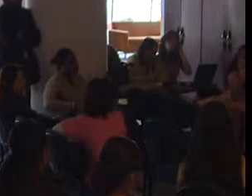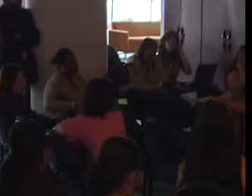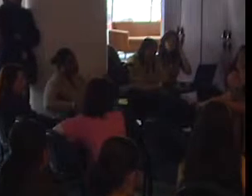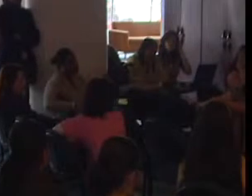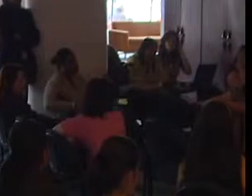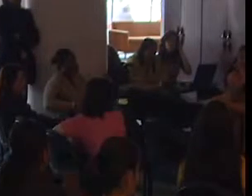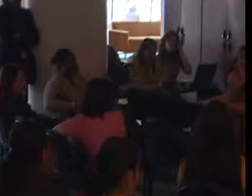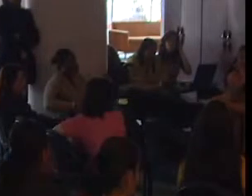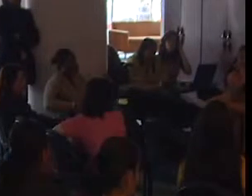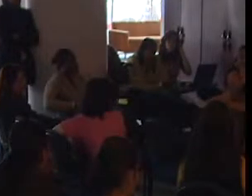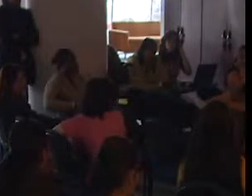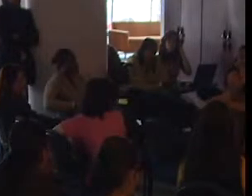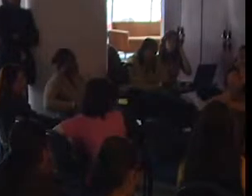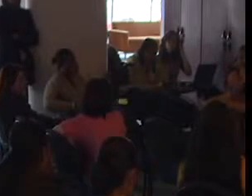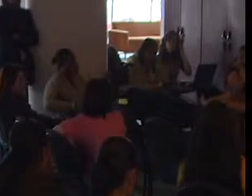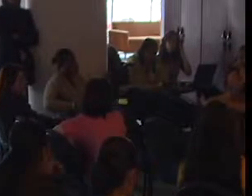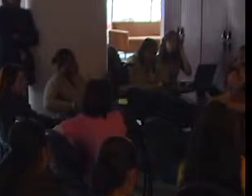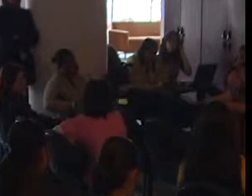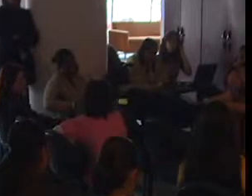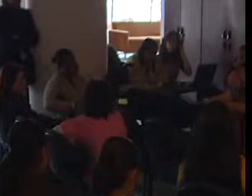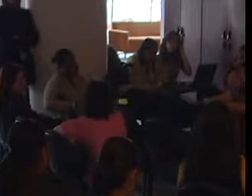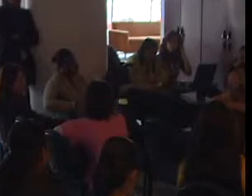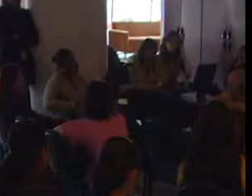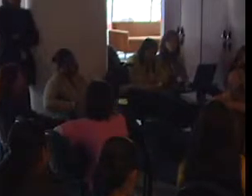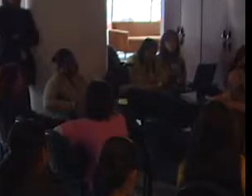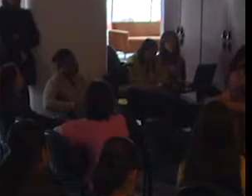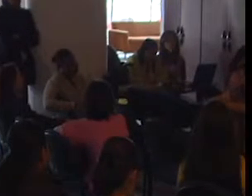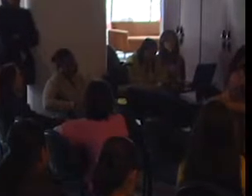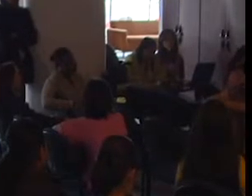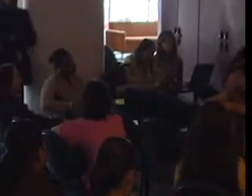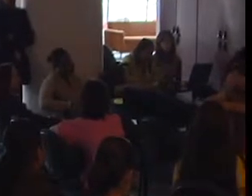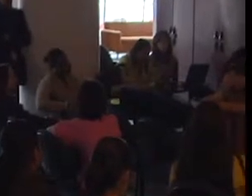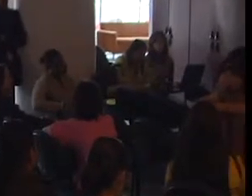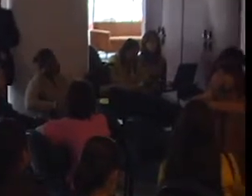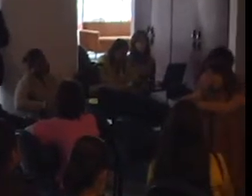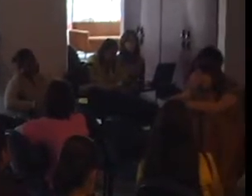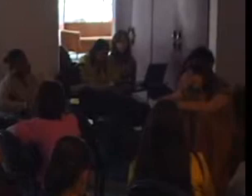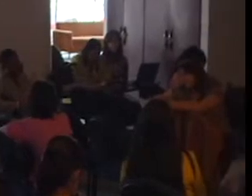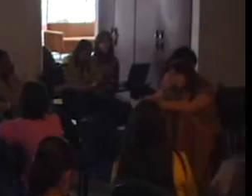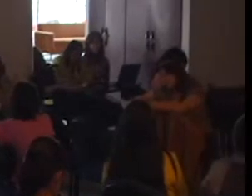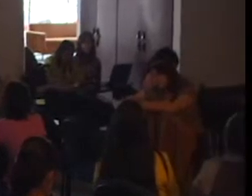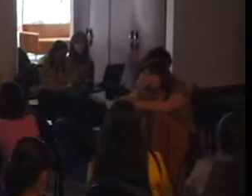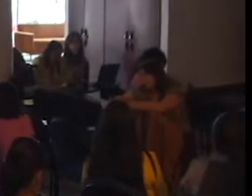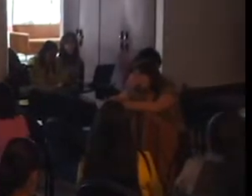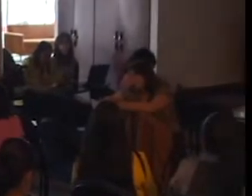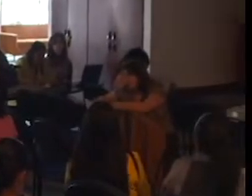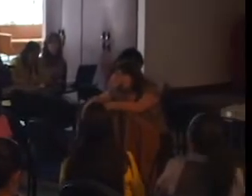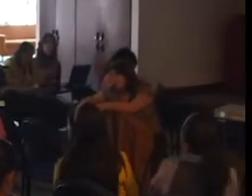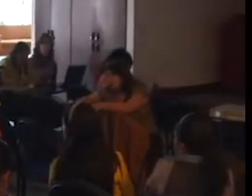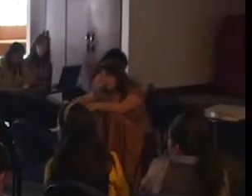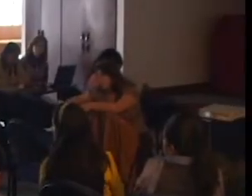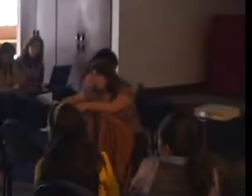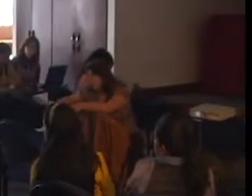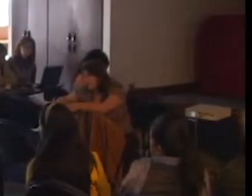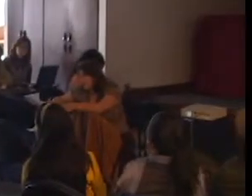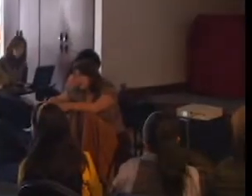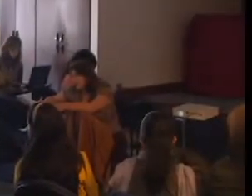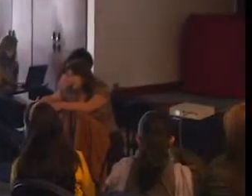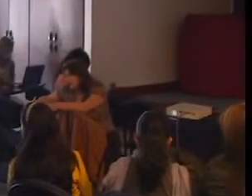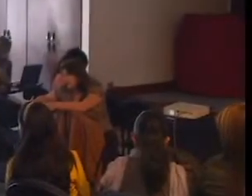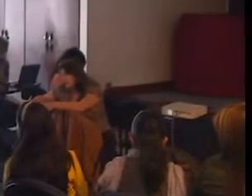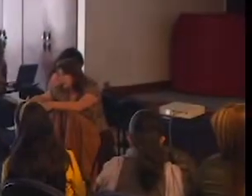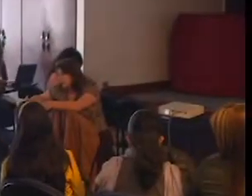Paralelo a ese lenguaje, en la parte específicamente de fonoaudiología, ¿qué se les daba con los chicos? Bueno,